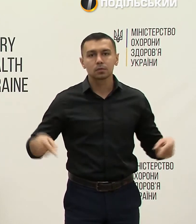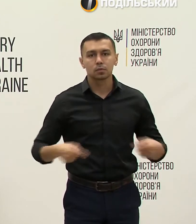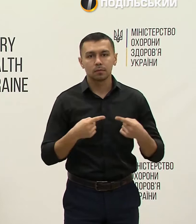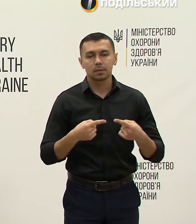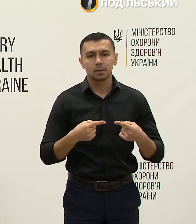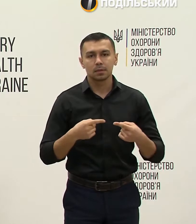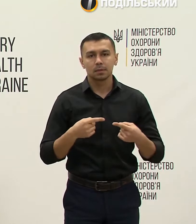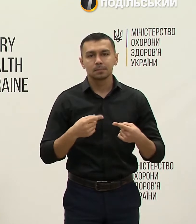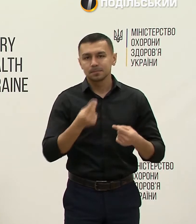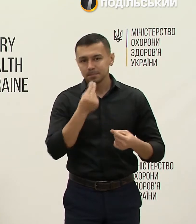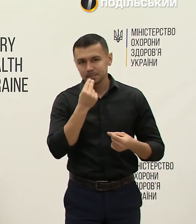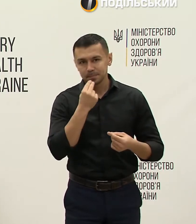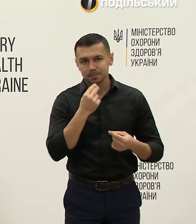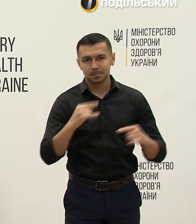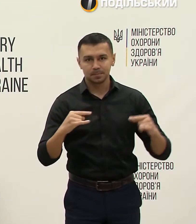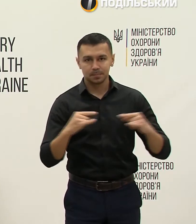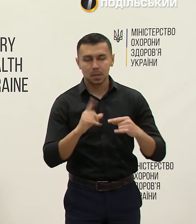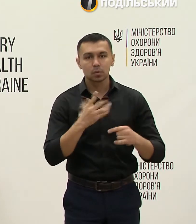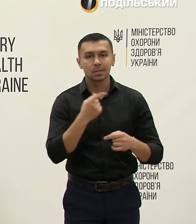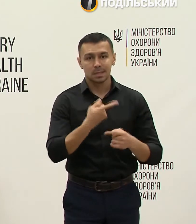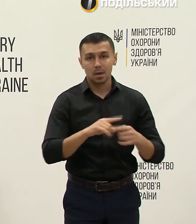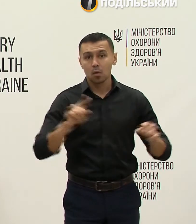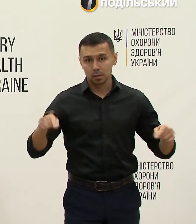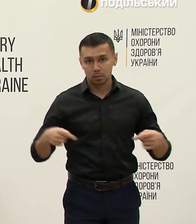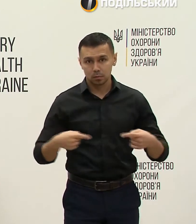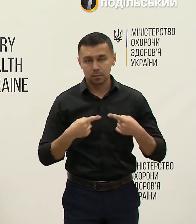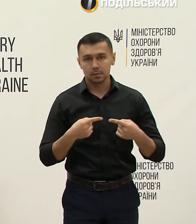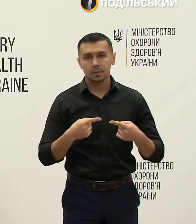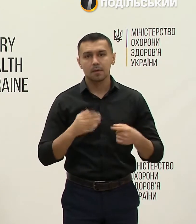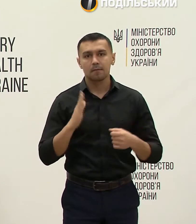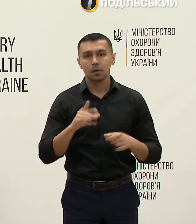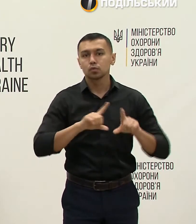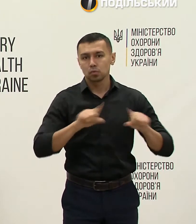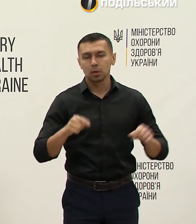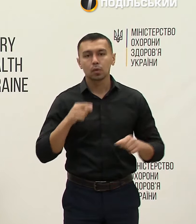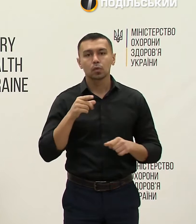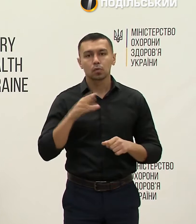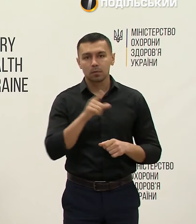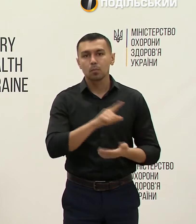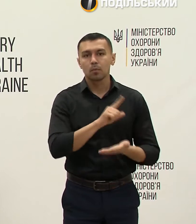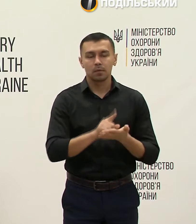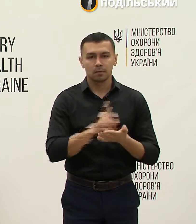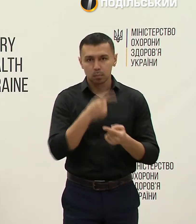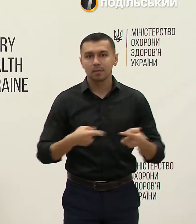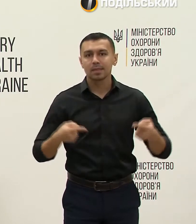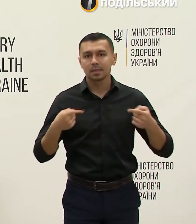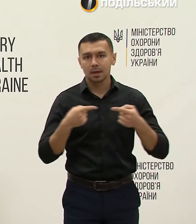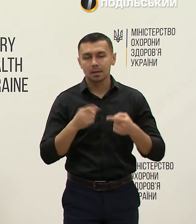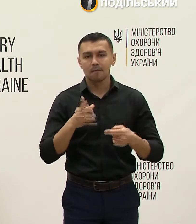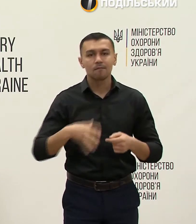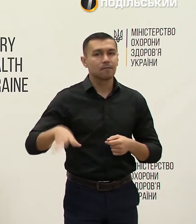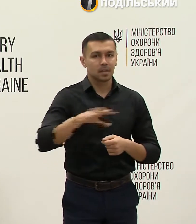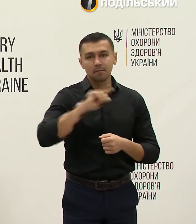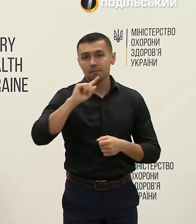організовувати кейтеринг, але якщо кейтеринг організовується в школі, то він повинен відповідати